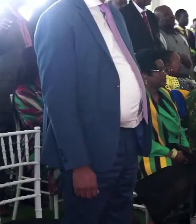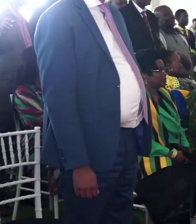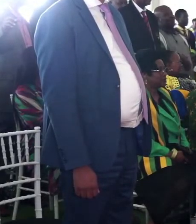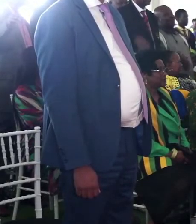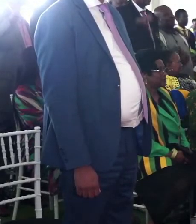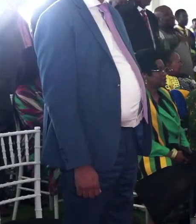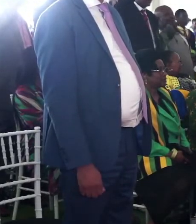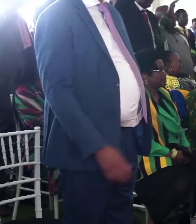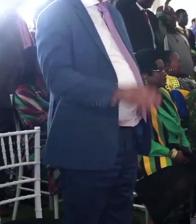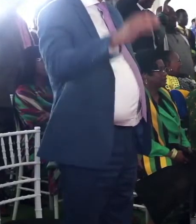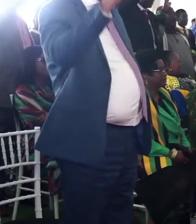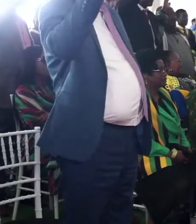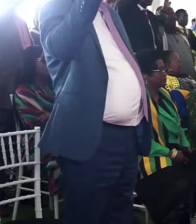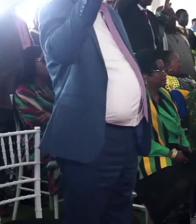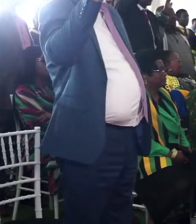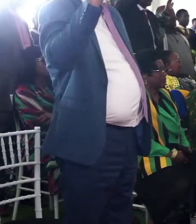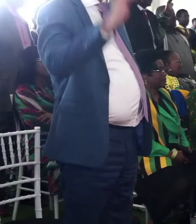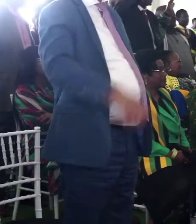Avululwandle.